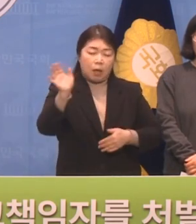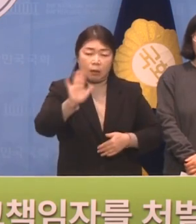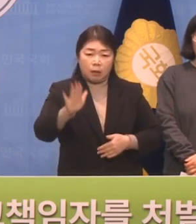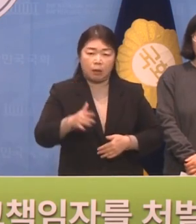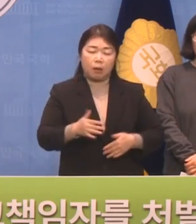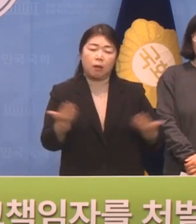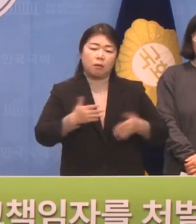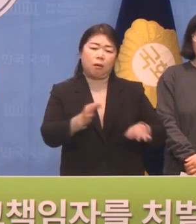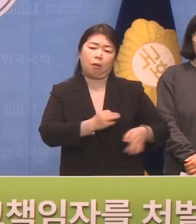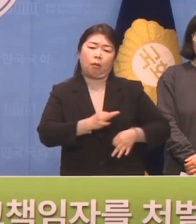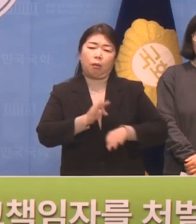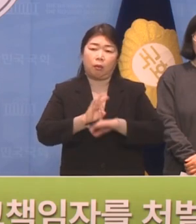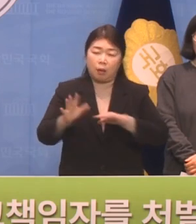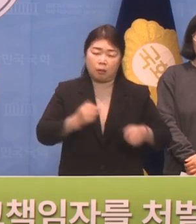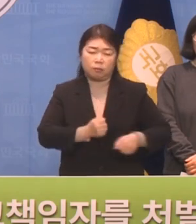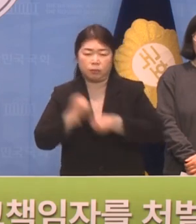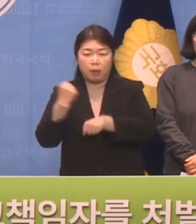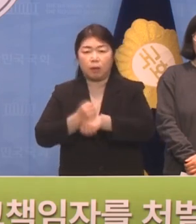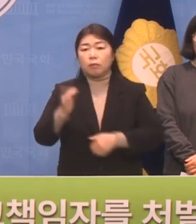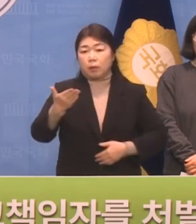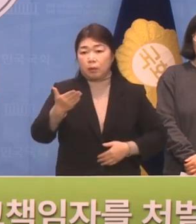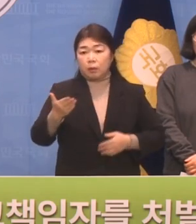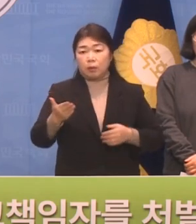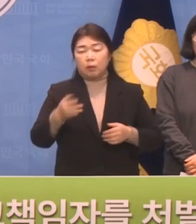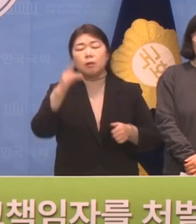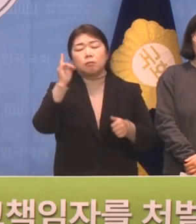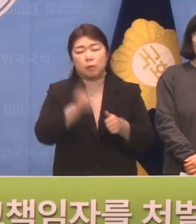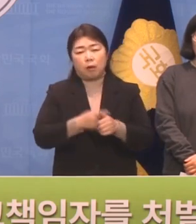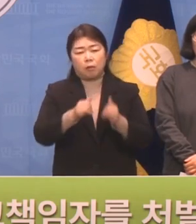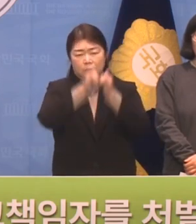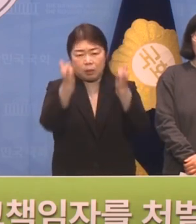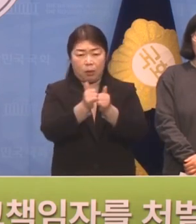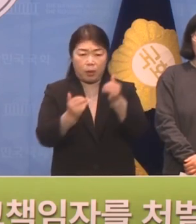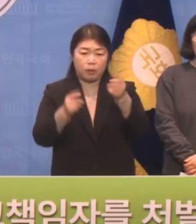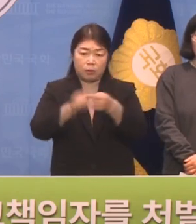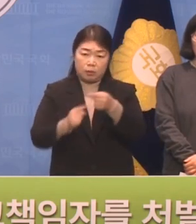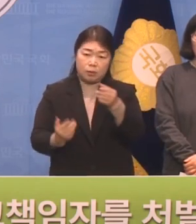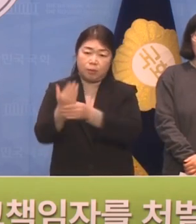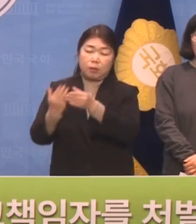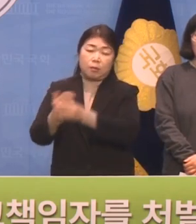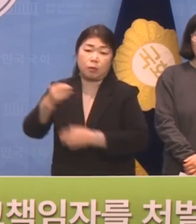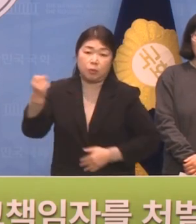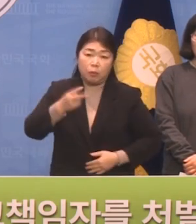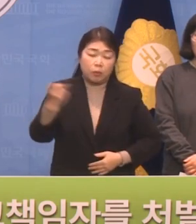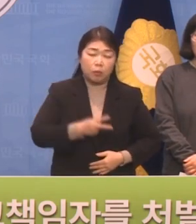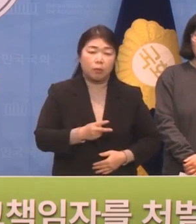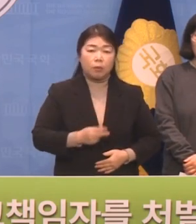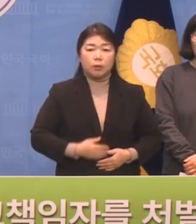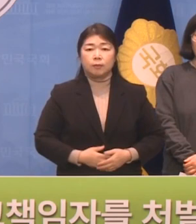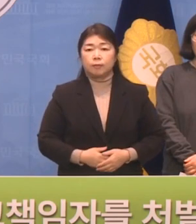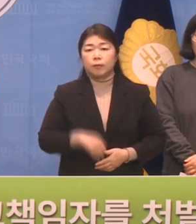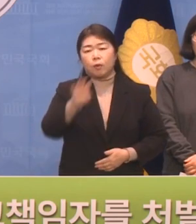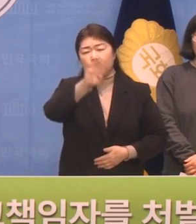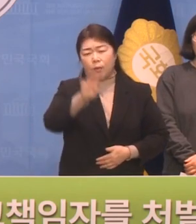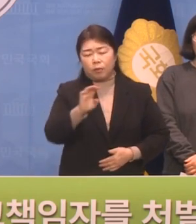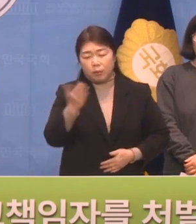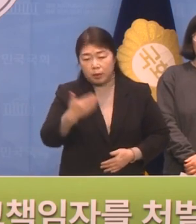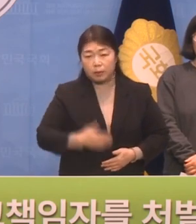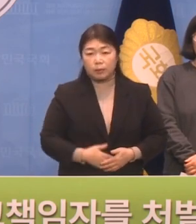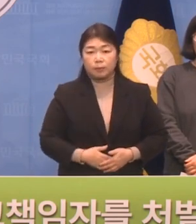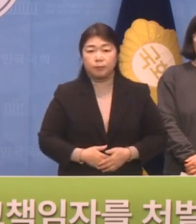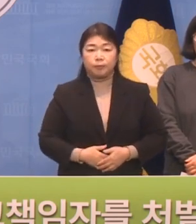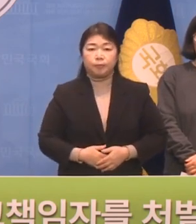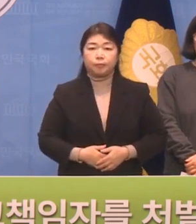참사가 계속 반복된다는 것을 알아야 합니다. 검찰은 우리 유가족에게 진상 규명에 최선을 다하겠다고